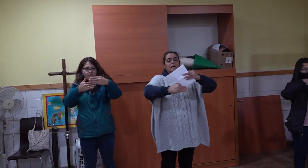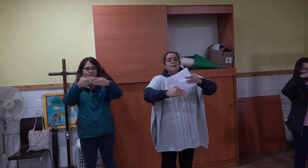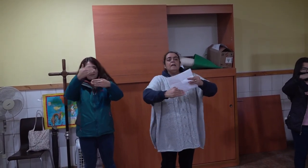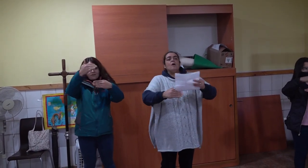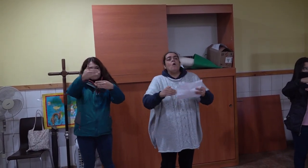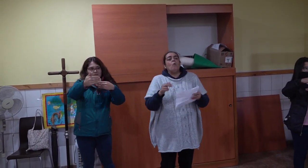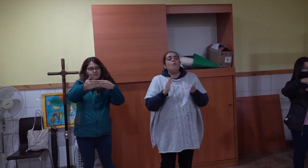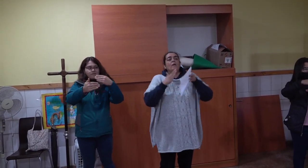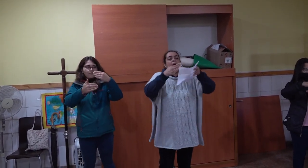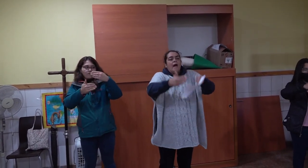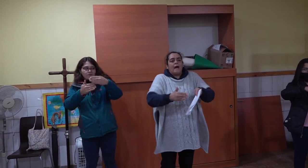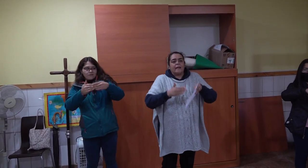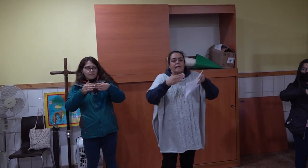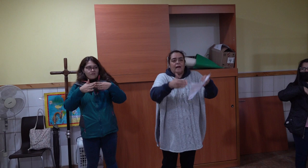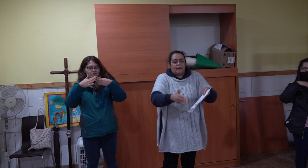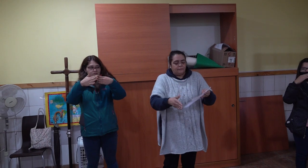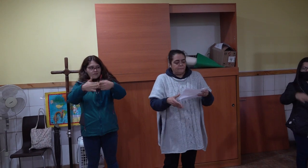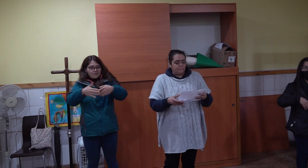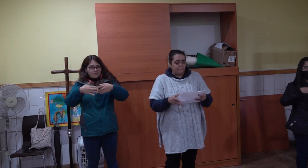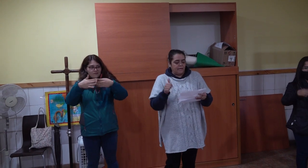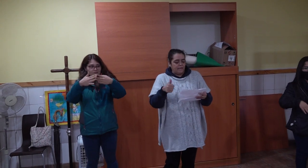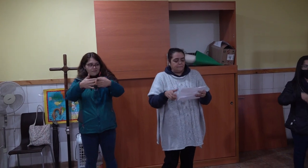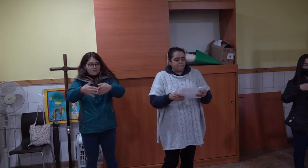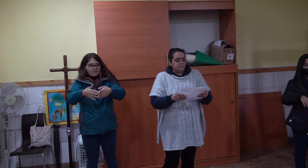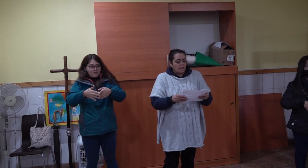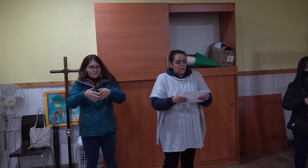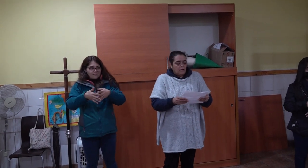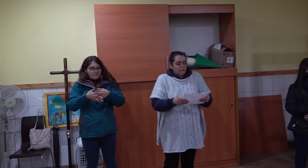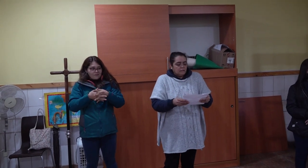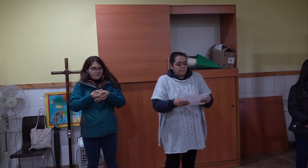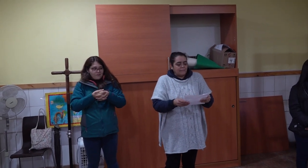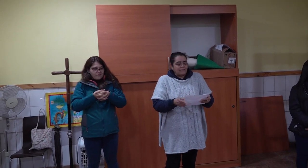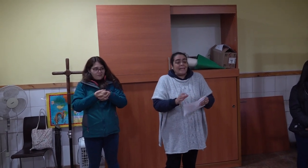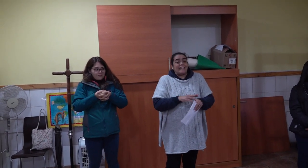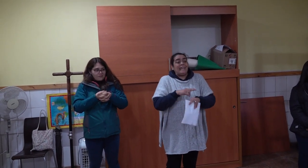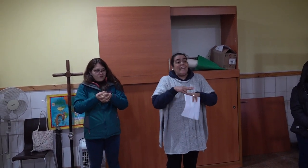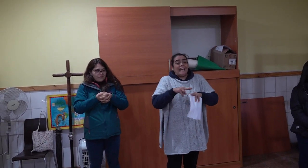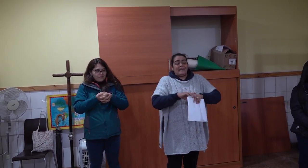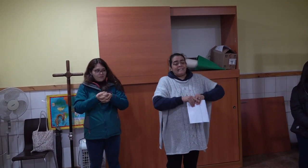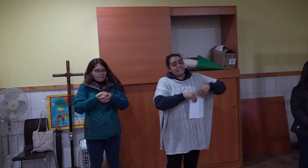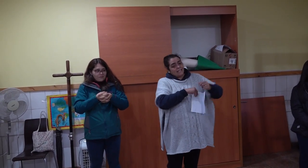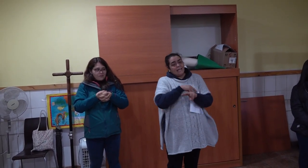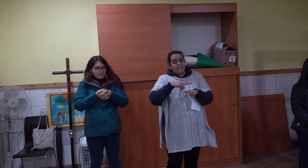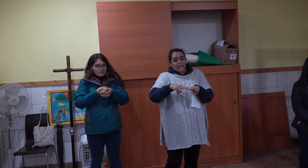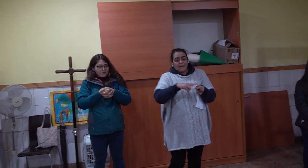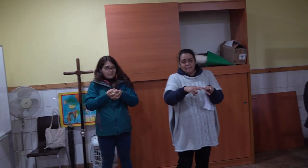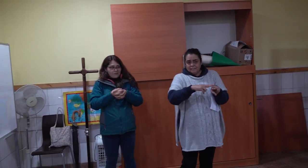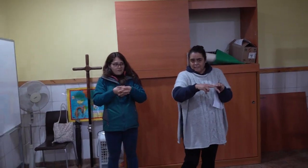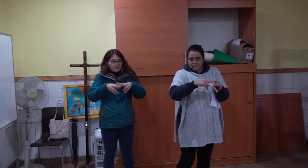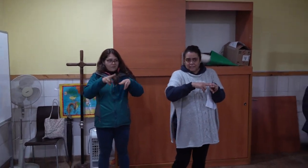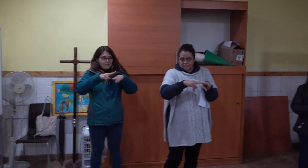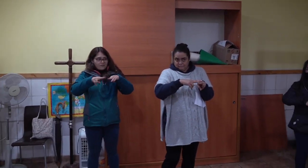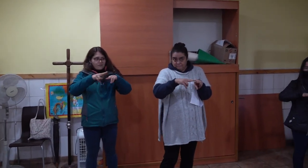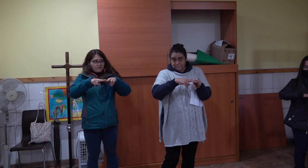construyera una arca. Bien. Después,